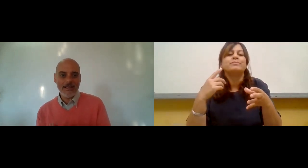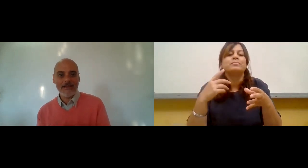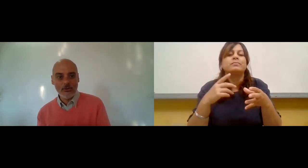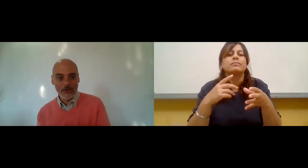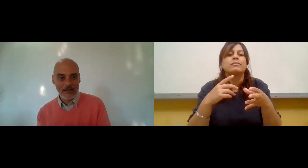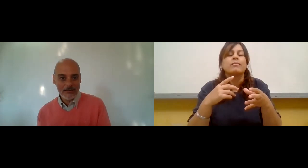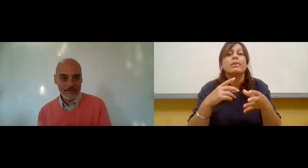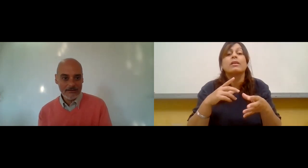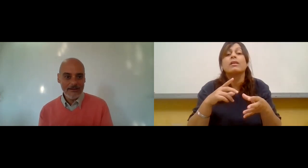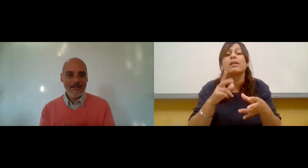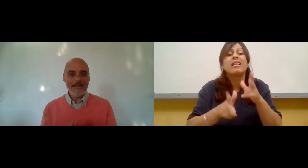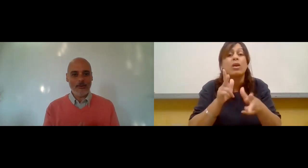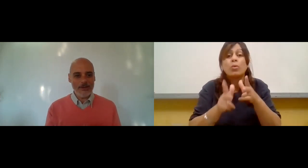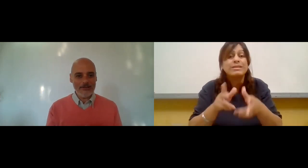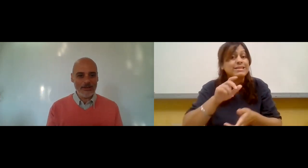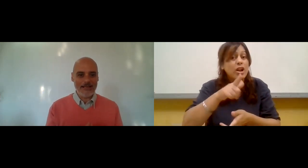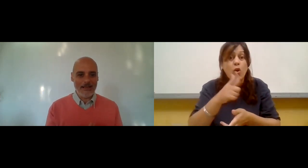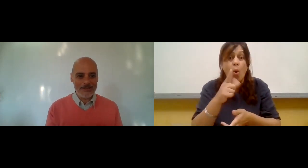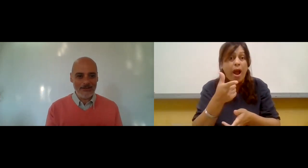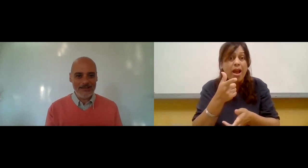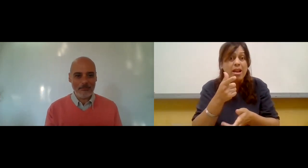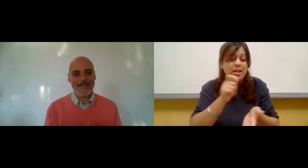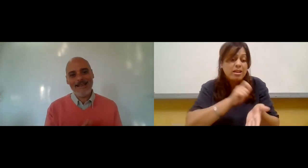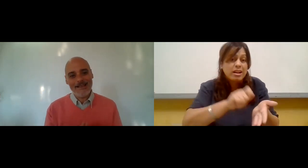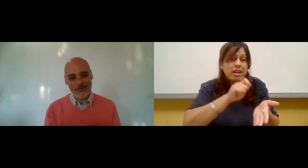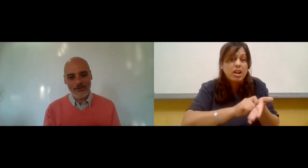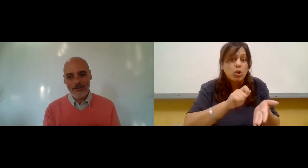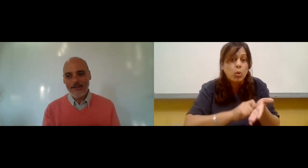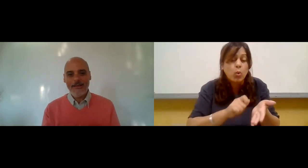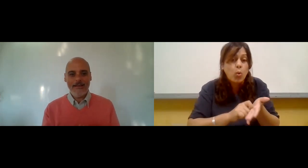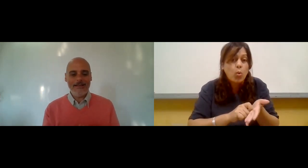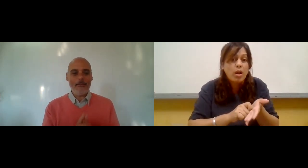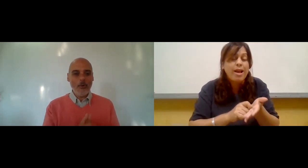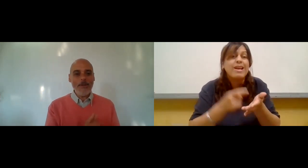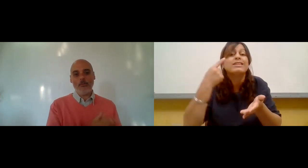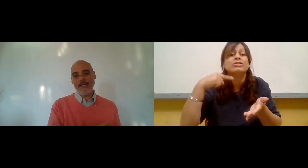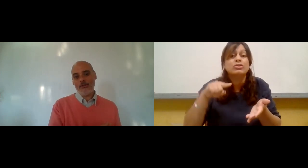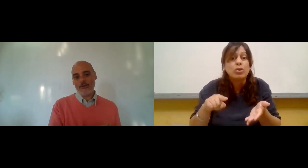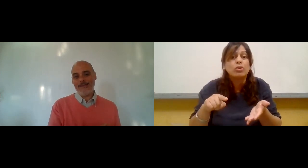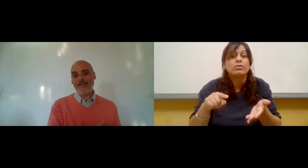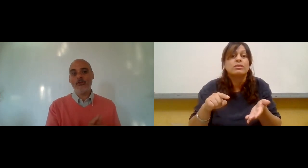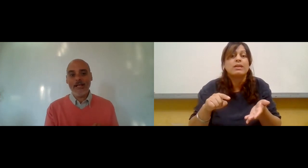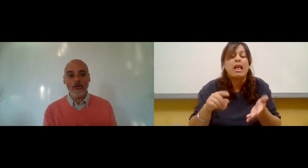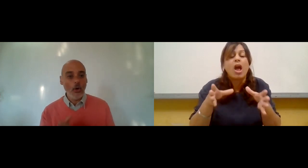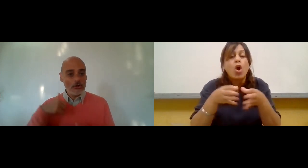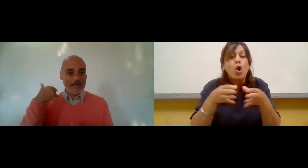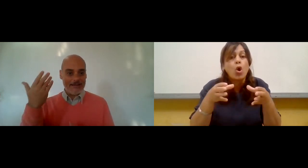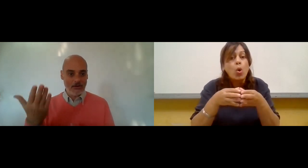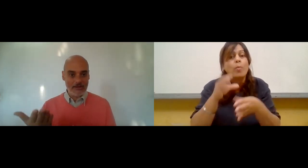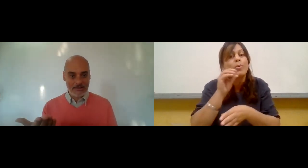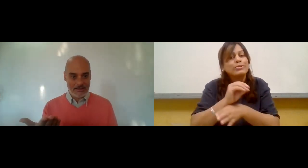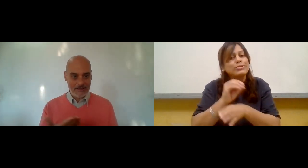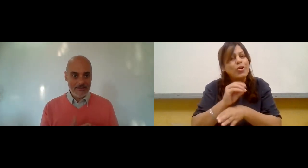no tiene escritura, las comunidades sordas que la lengua de señas no tiene, para ese caso, las propias comunidades sordas encontraron